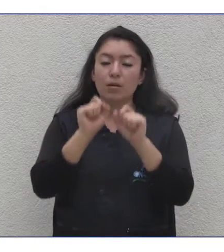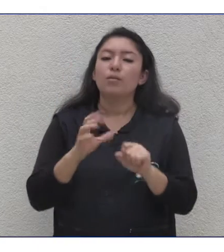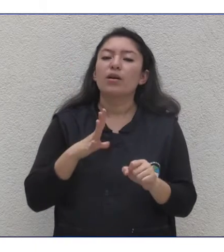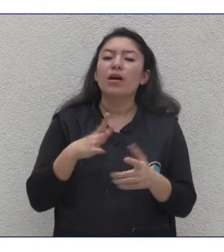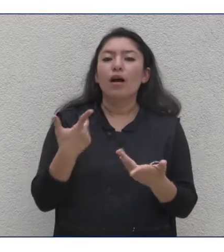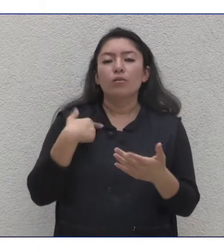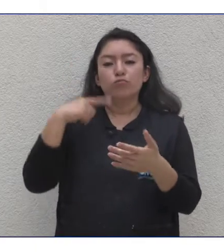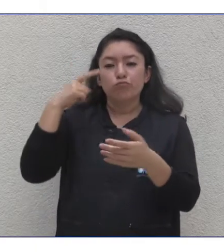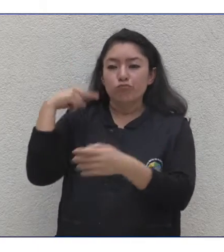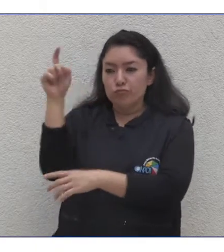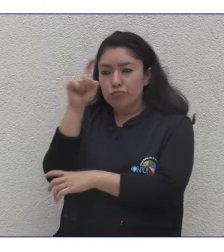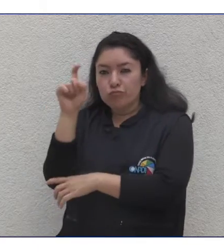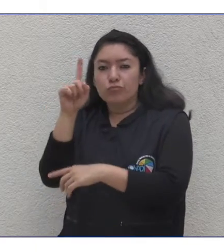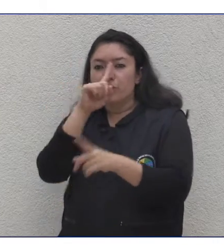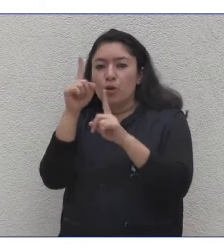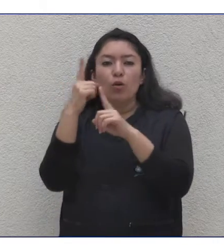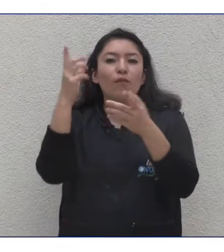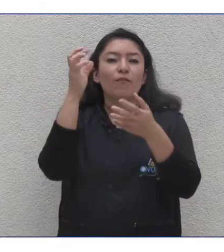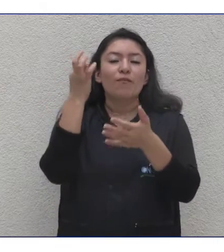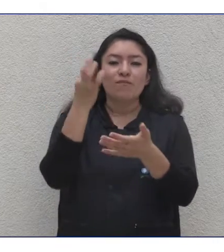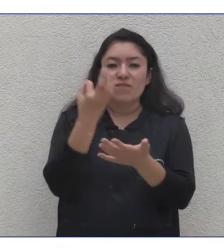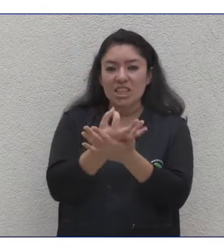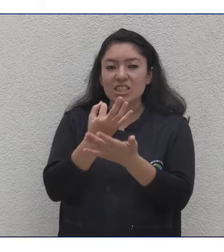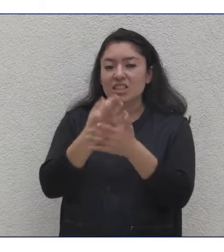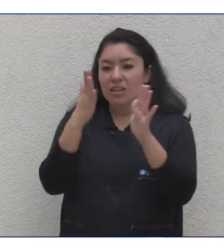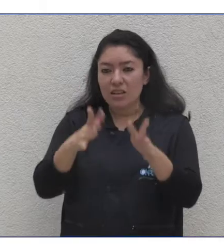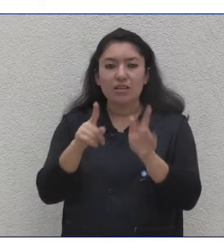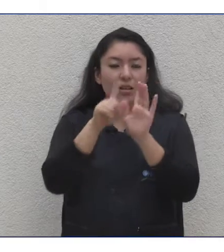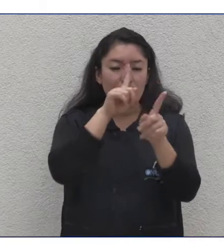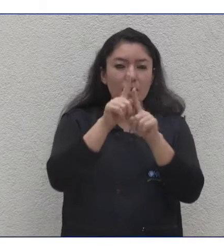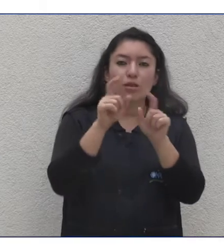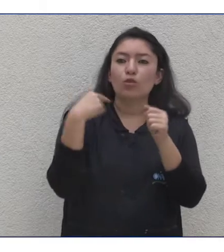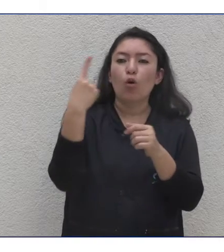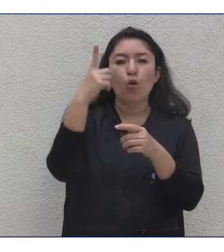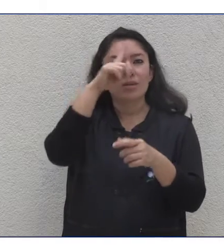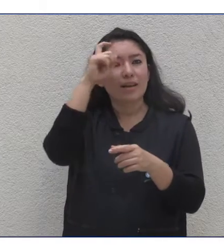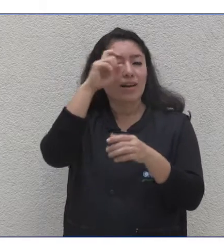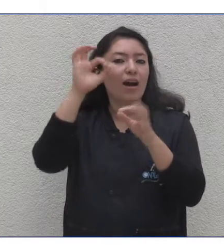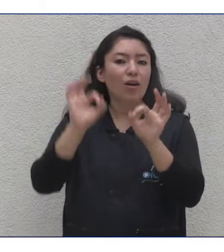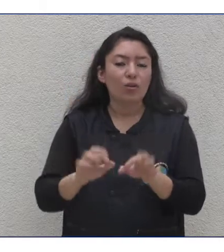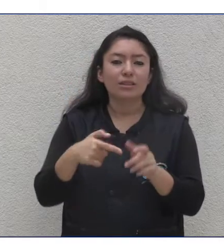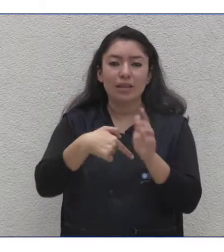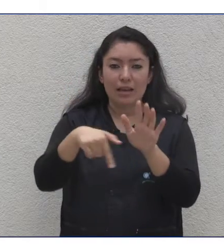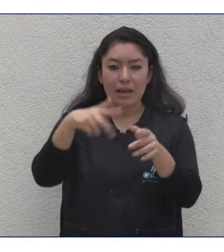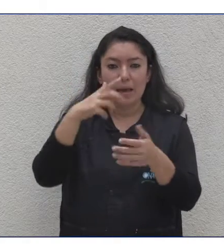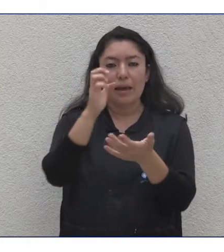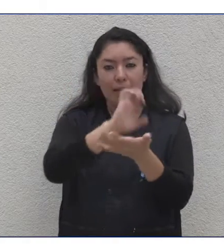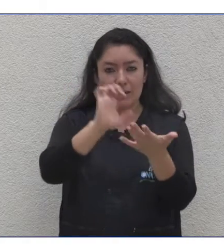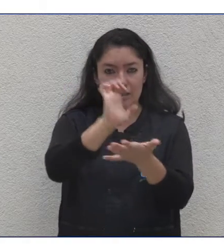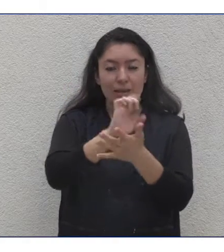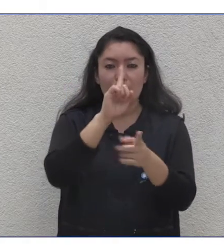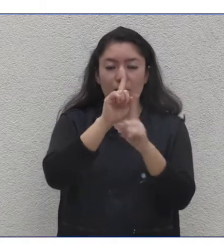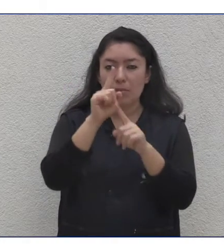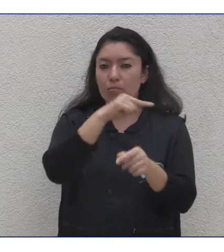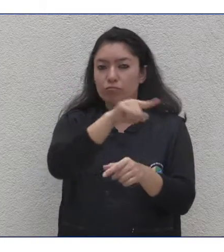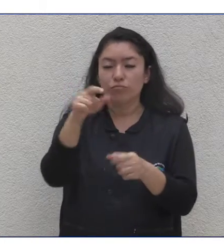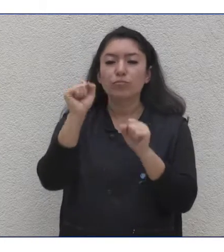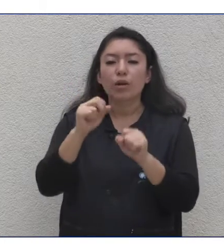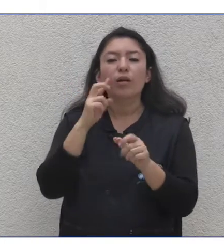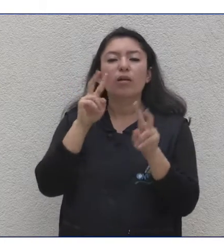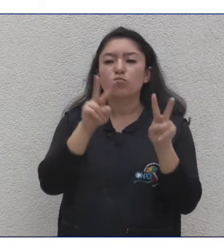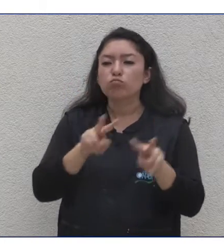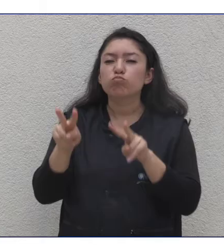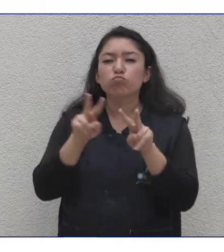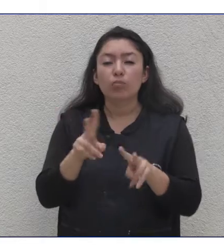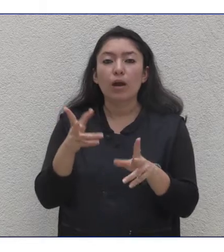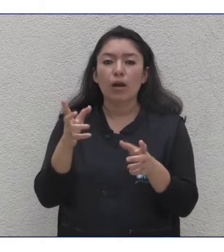auditoría social, fiscalización ciudadana hacia todos los funcionarios, empleados públicos, organismos, instituciones y en general hacia todo aquel